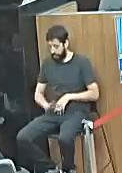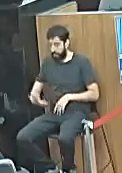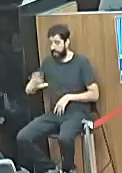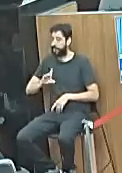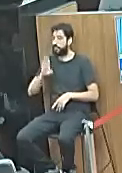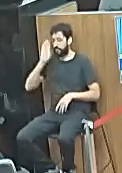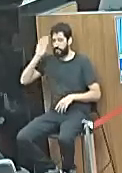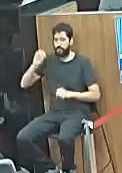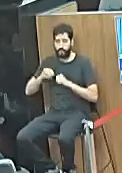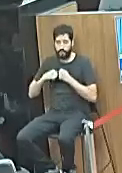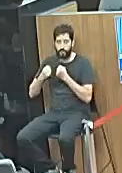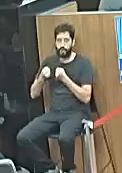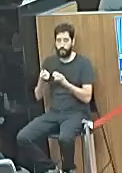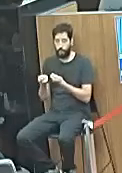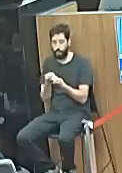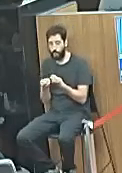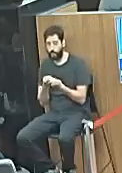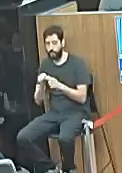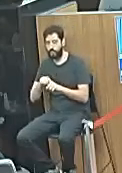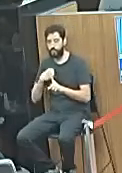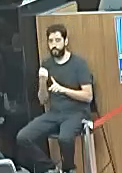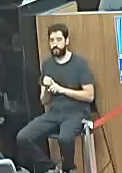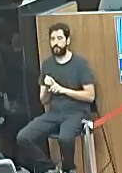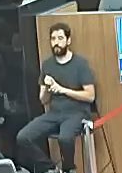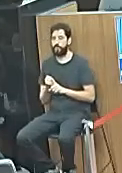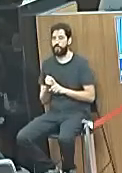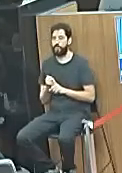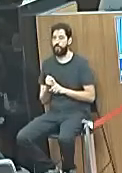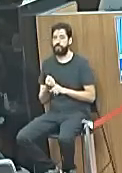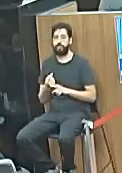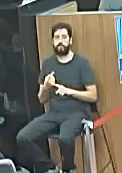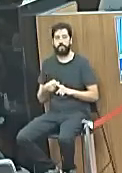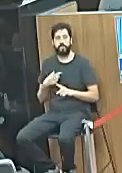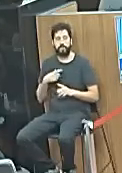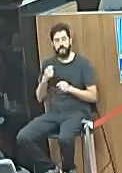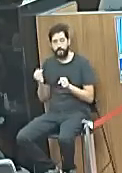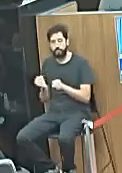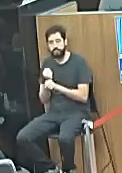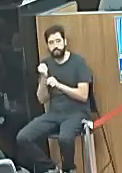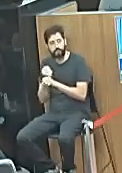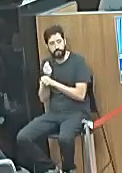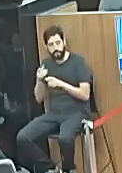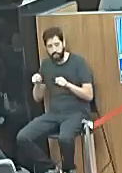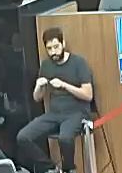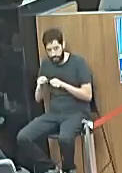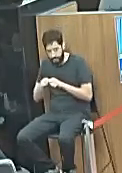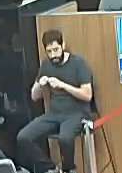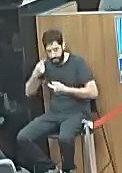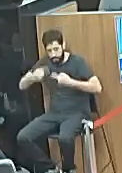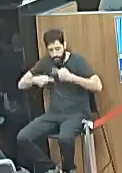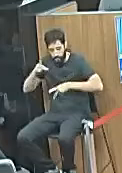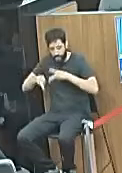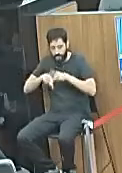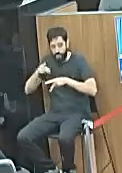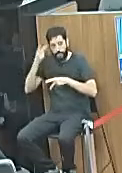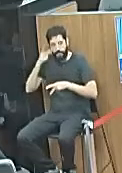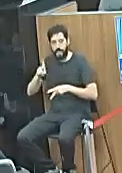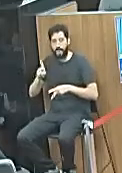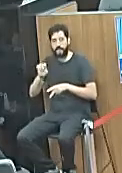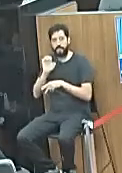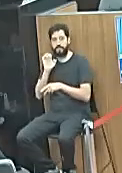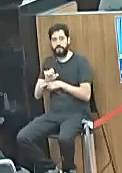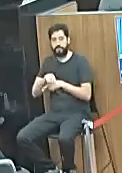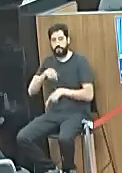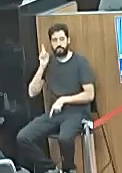fortalecimento do controle social para nossa população que o meio de construir público políticas públicas para o